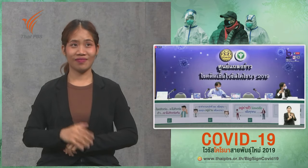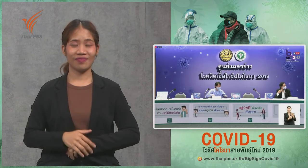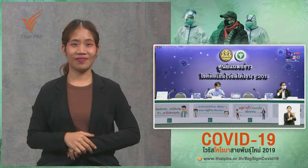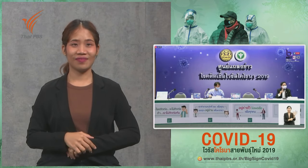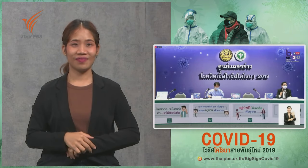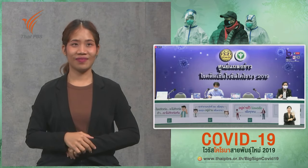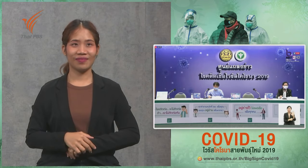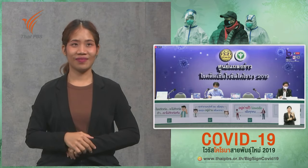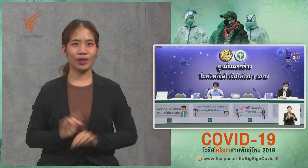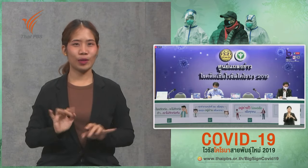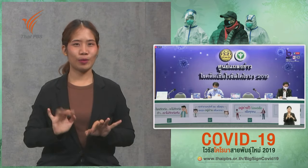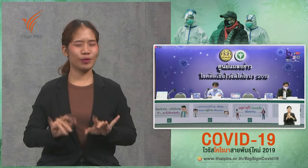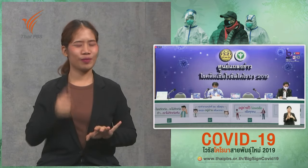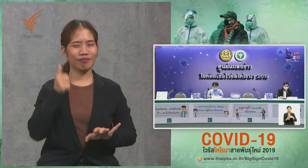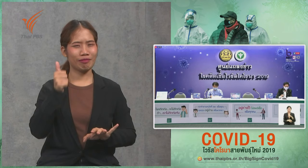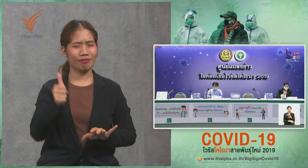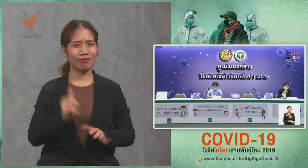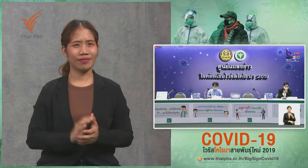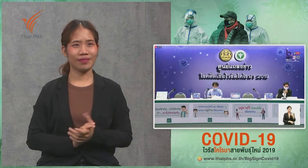พิมพ์ได้ดีมากครับ